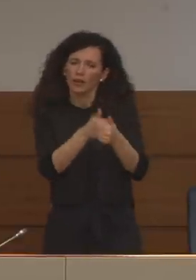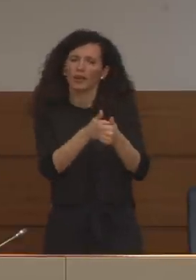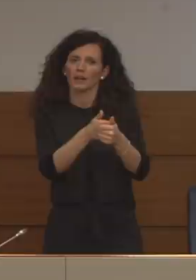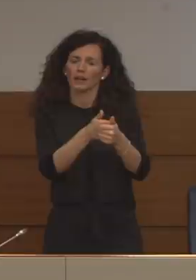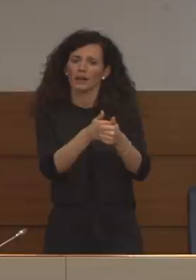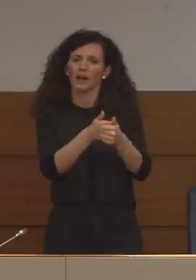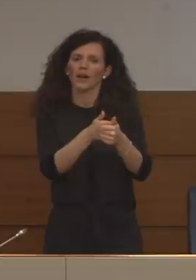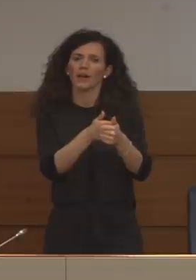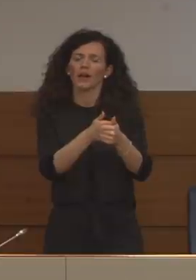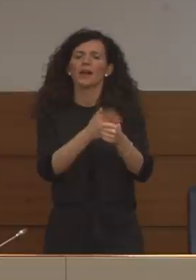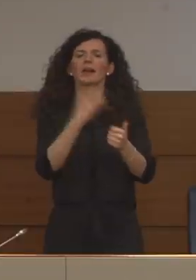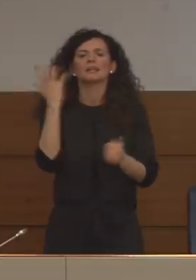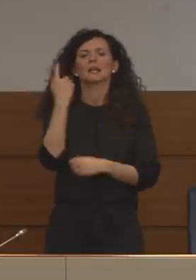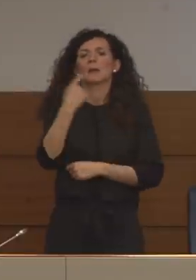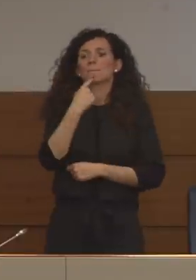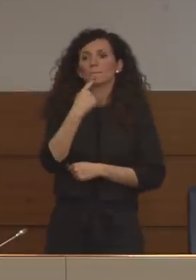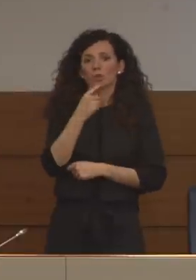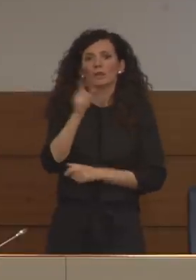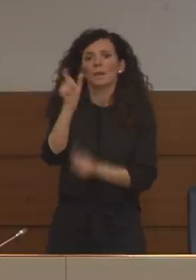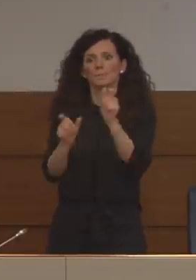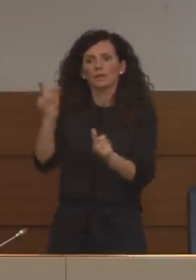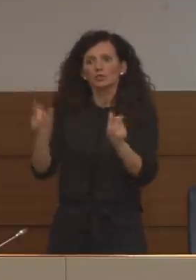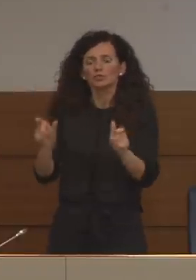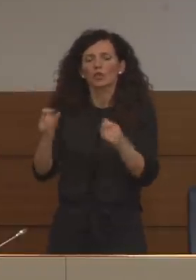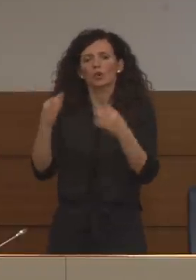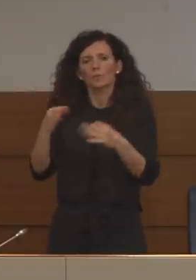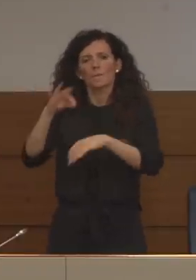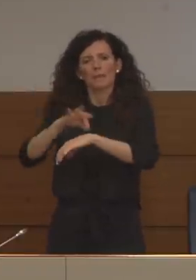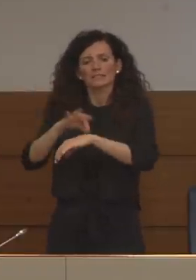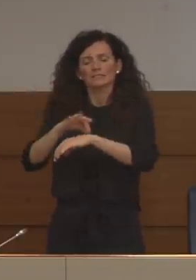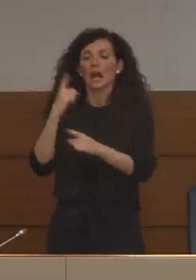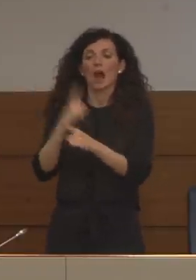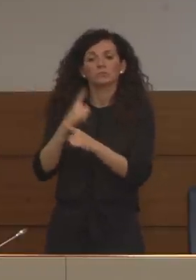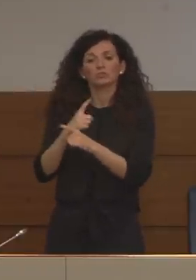coloro che necessitano di supporto ventilatorio